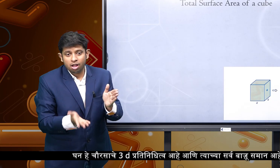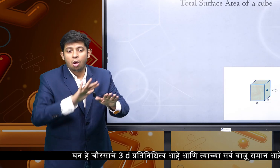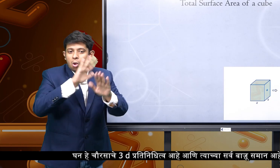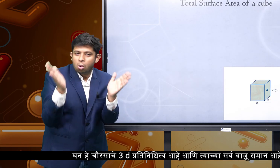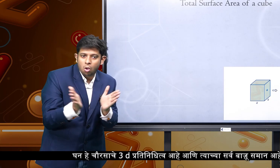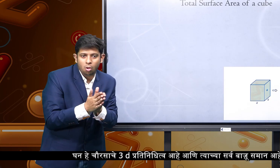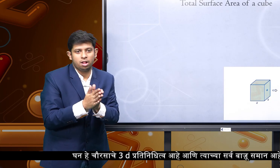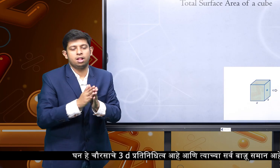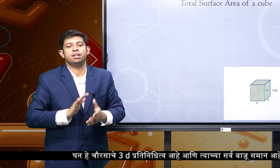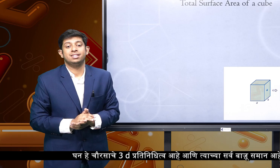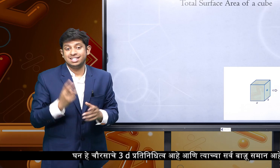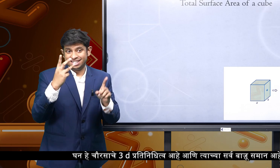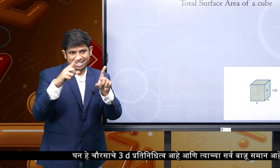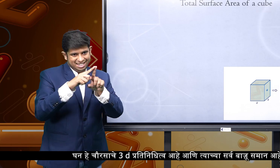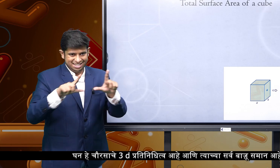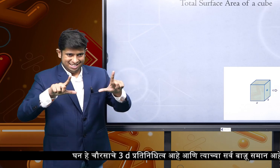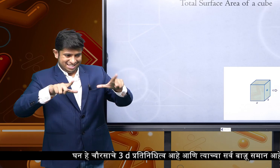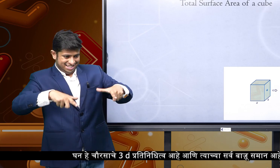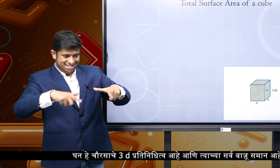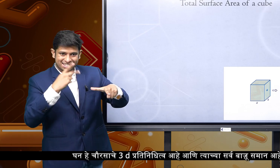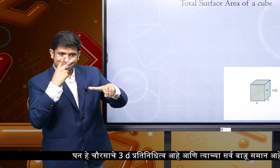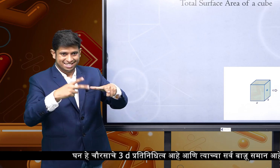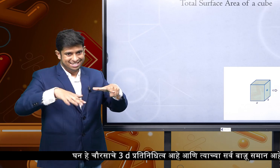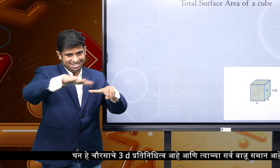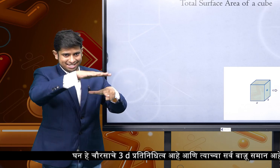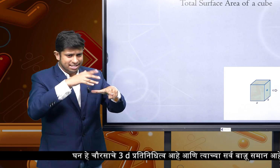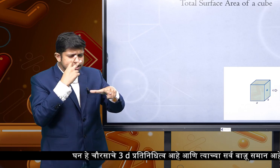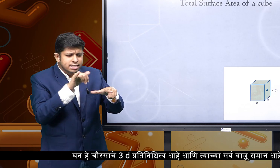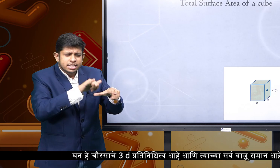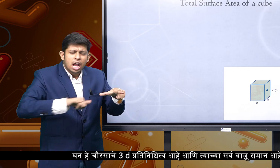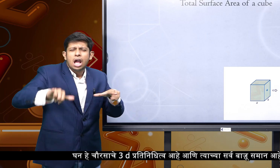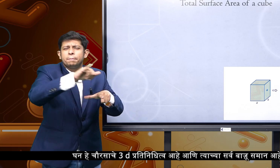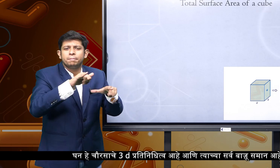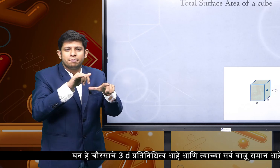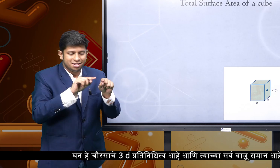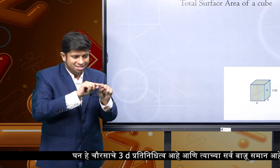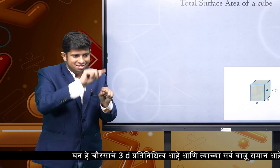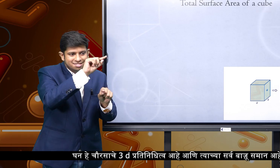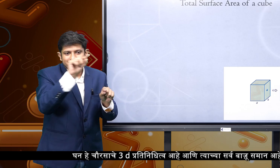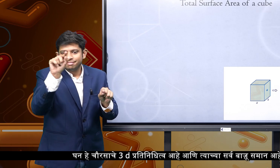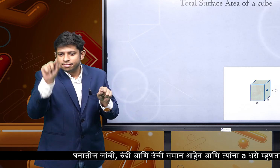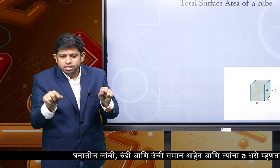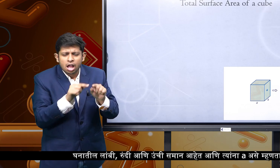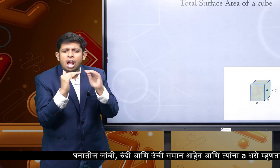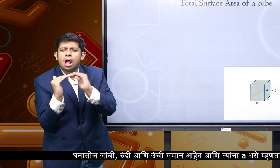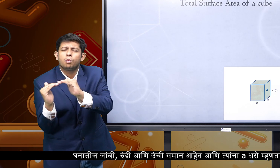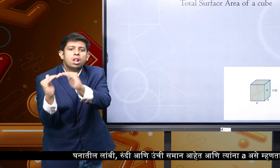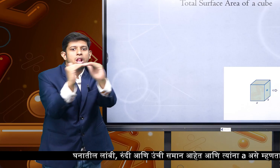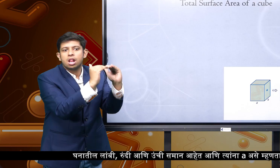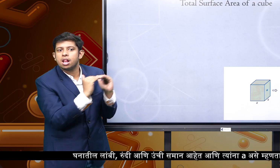घन हे चौरसाचे 3D प्रतिनिधित्व आहे आणि त्याच्या सर्व बाजू समान आहेत. घनातील लांबी,